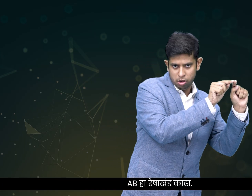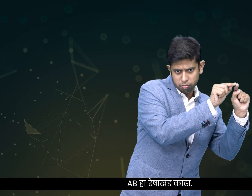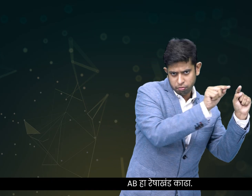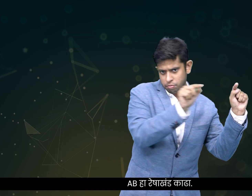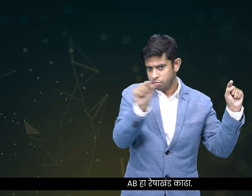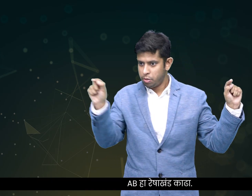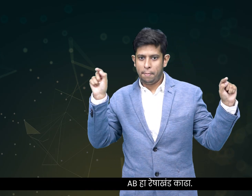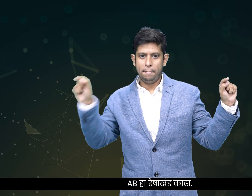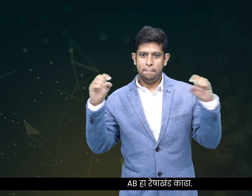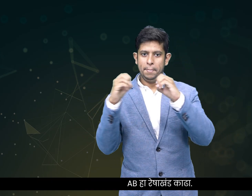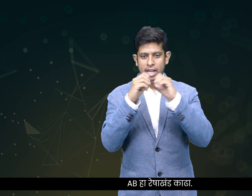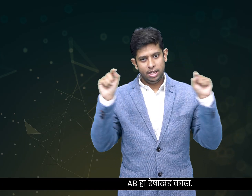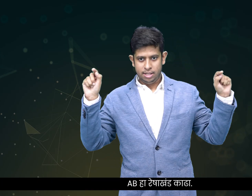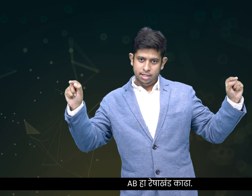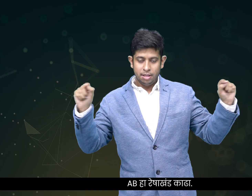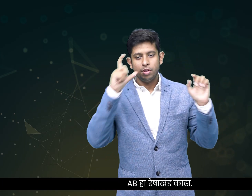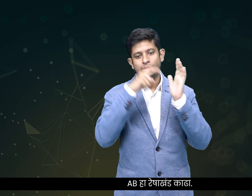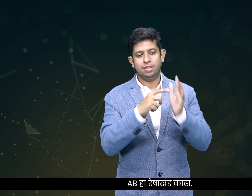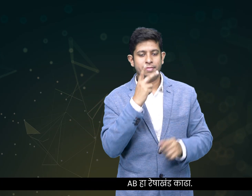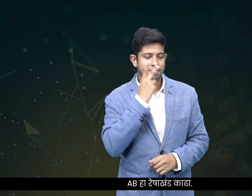AB हा रेषाखंड काढा.